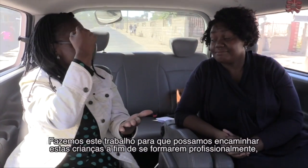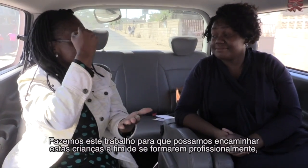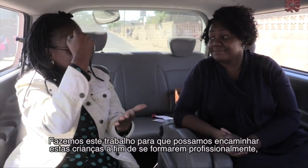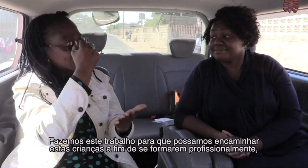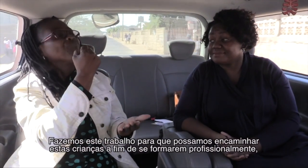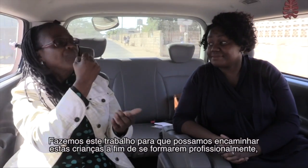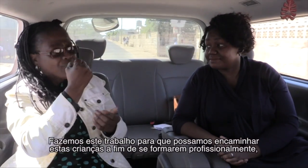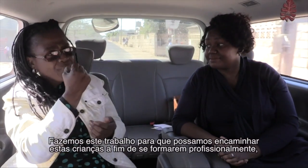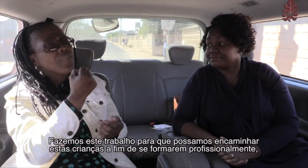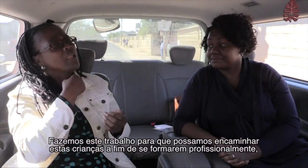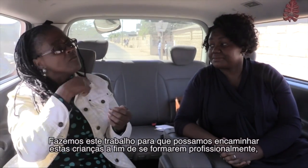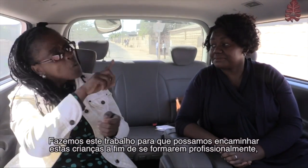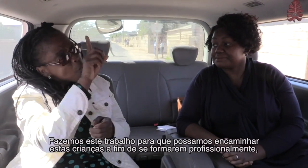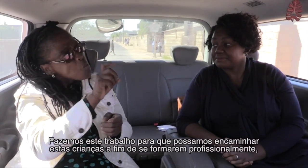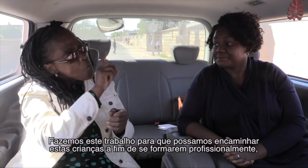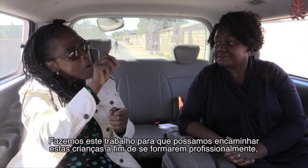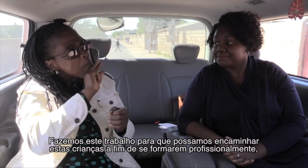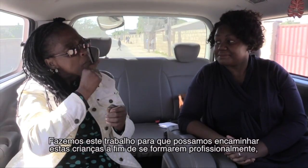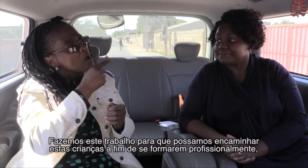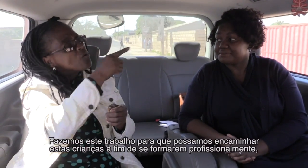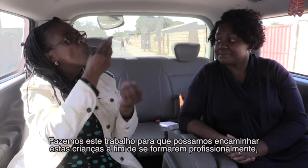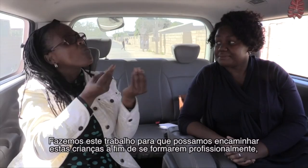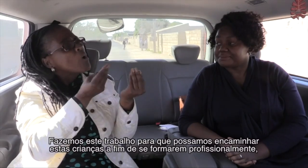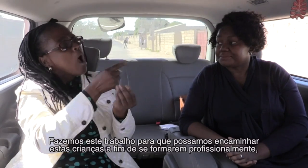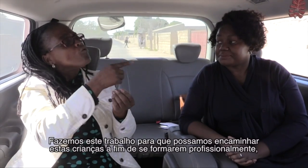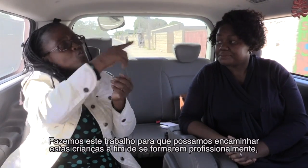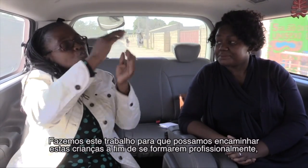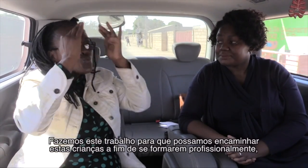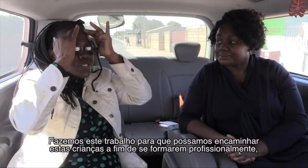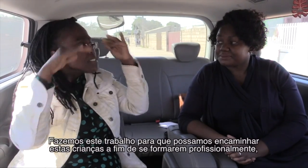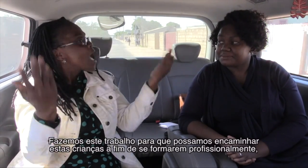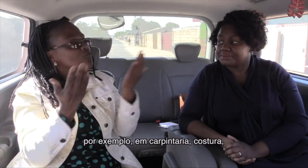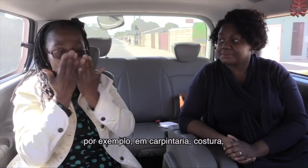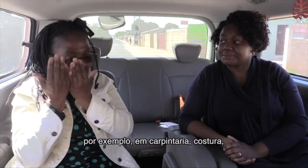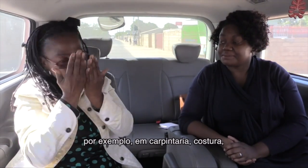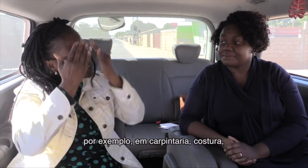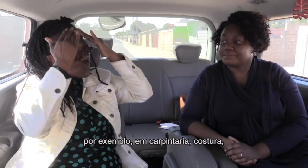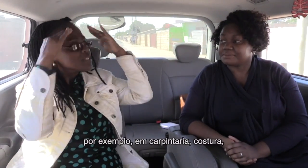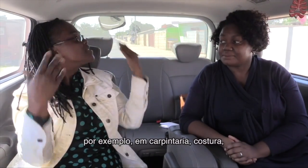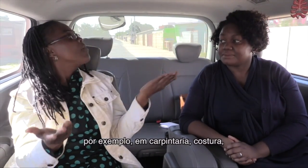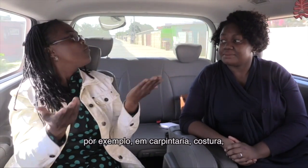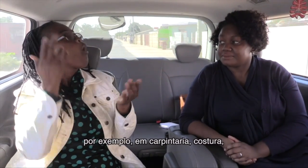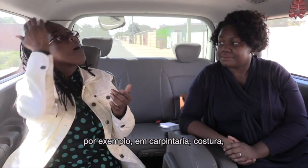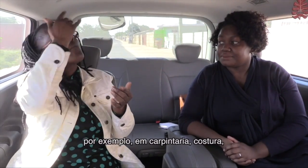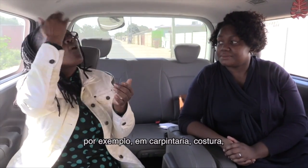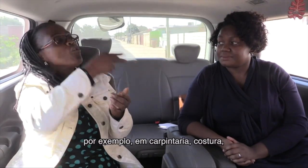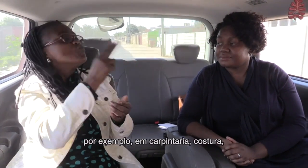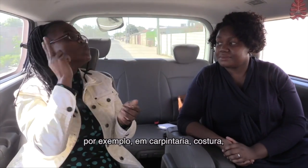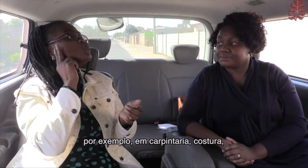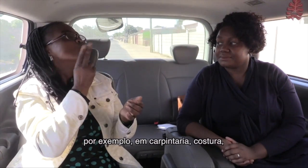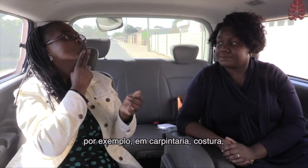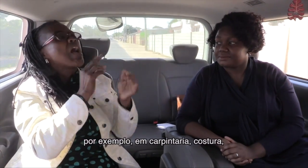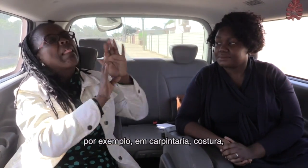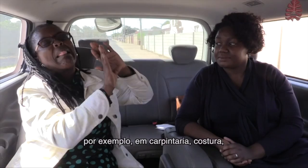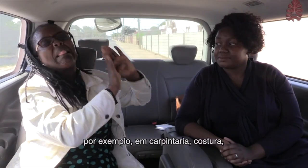possamos encaminhar essas crianças para que se formem profissionalmente, por exemplo, em carpintaria,